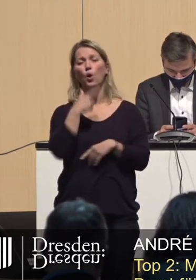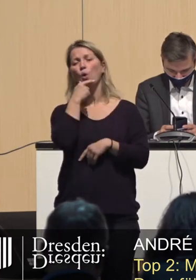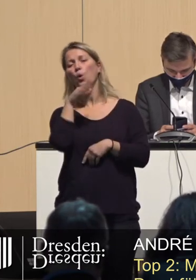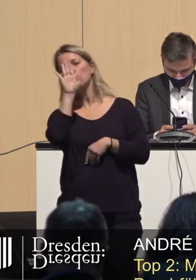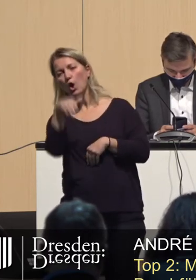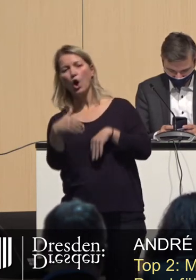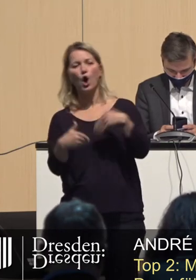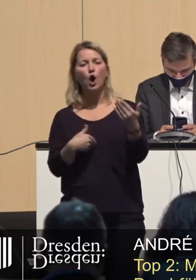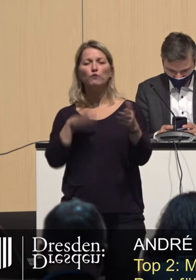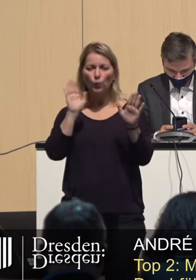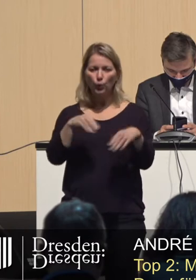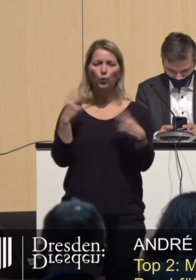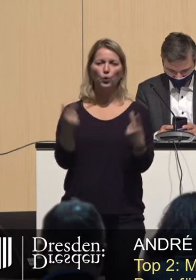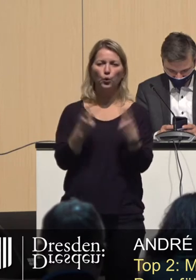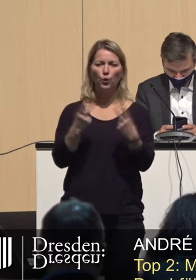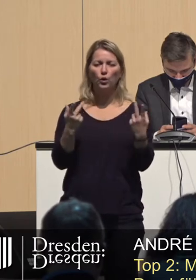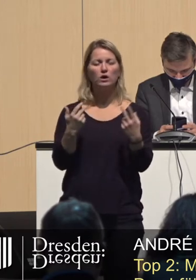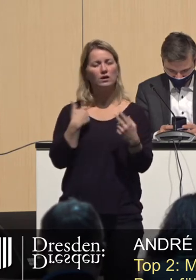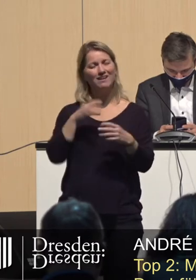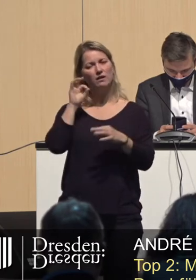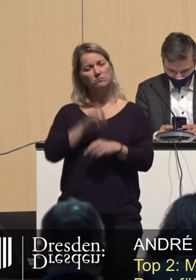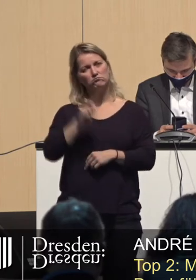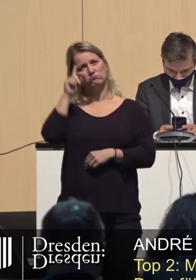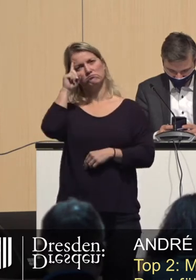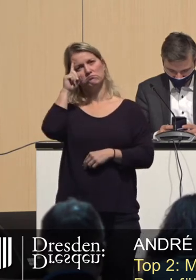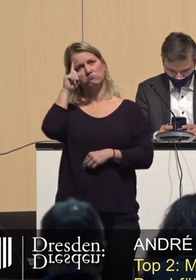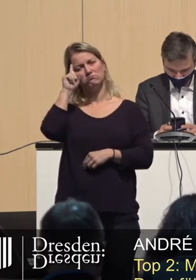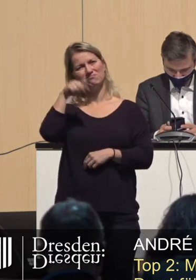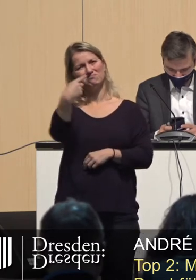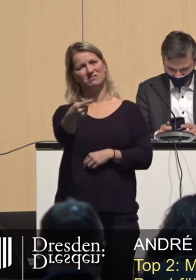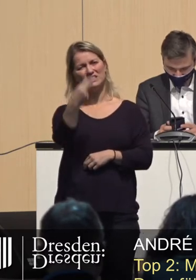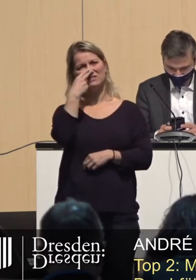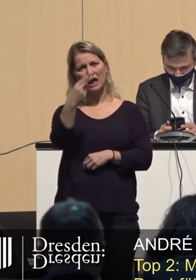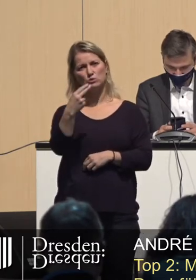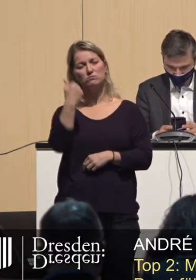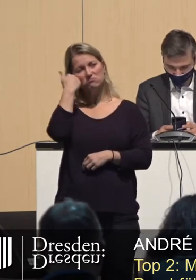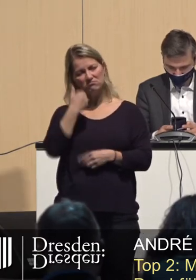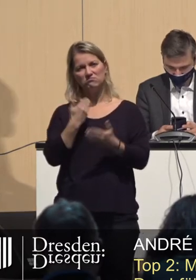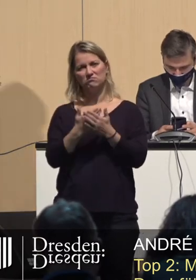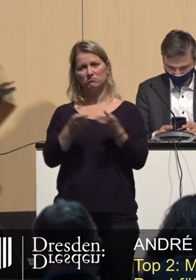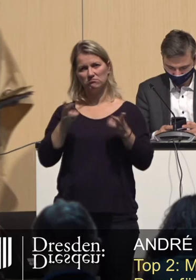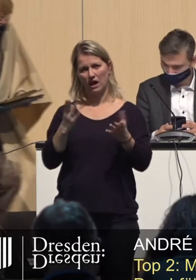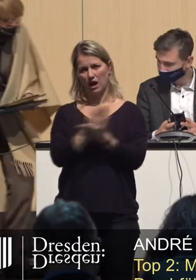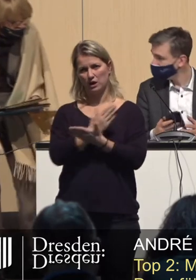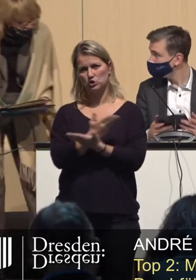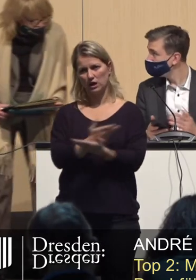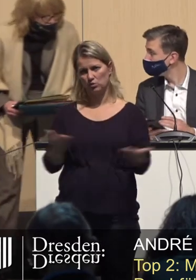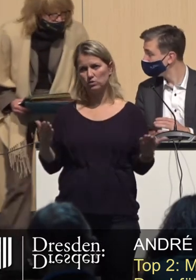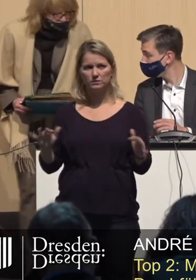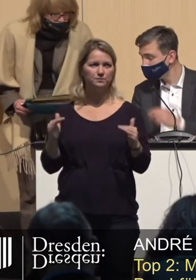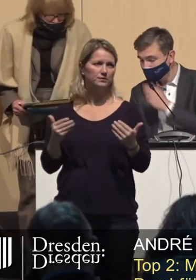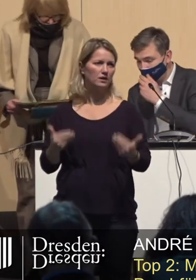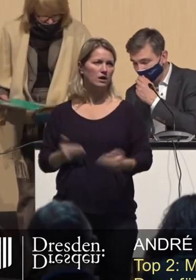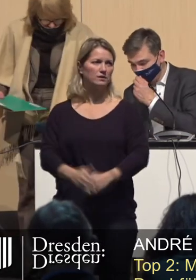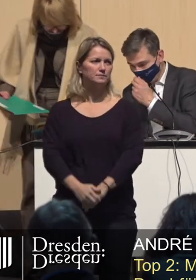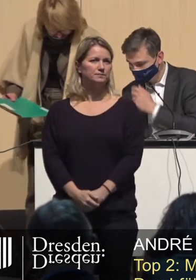spielen, sondern einfach mit einem Blick auf die Realität die richtige Entscheidung treffen. Vielen Dank.